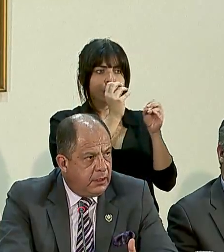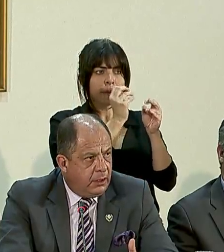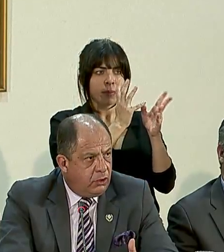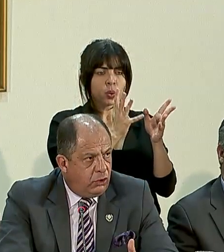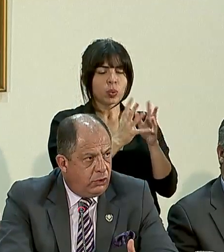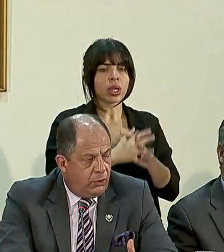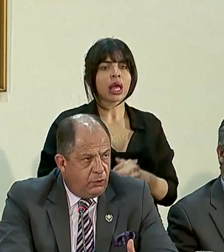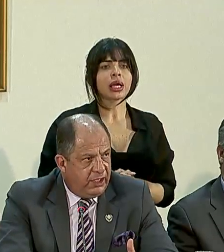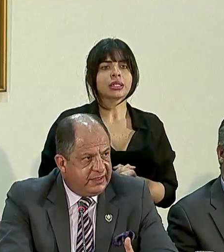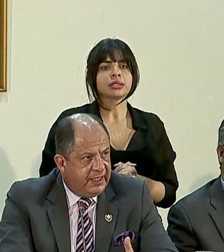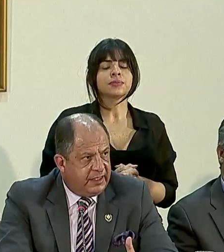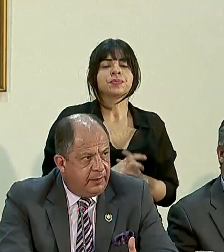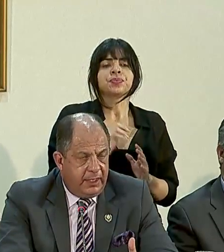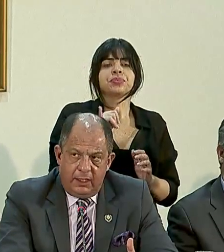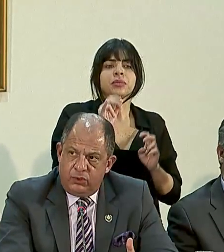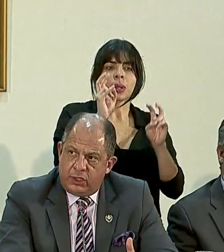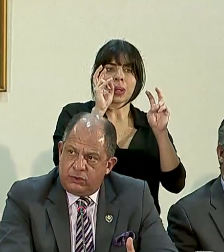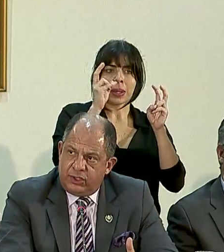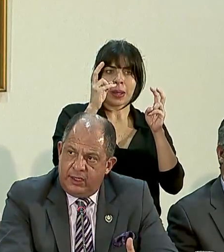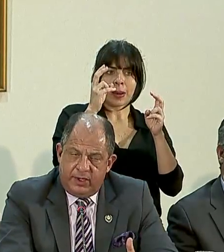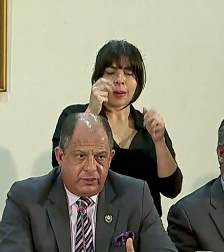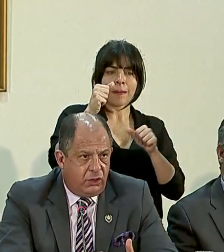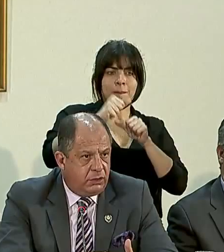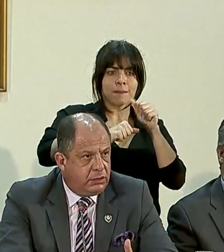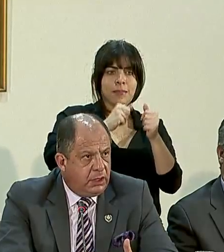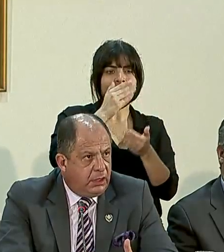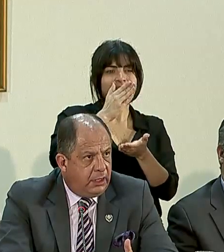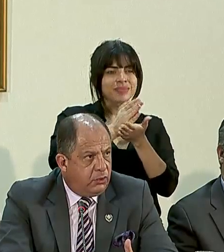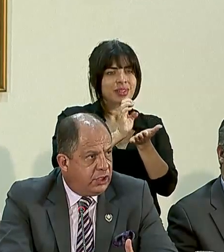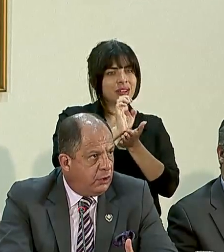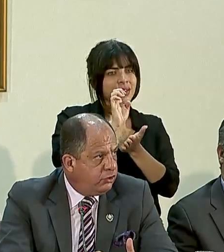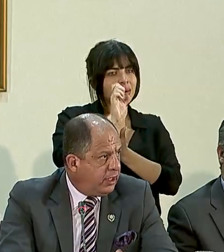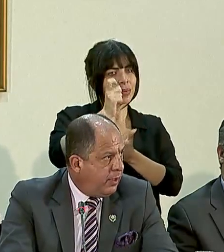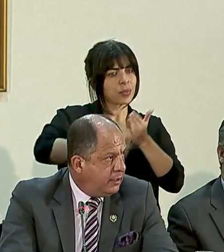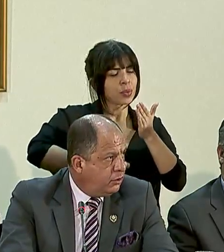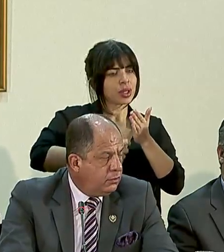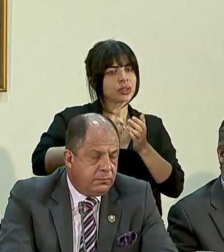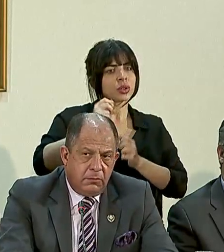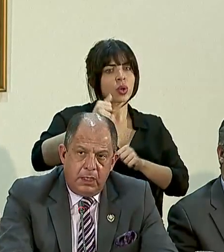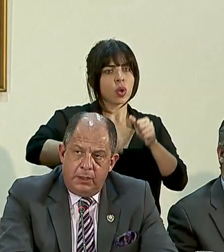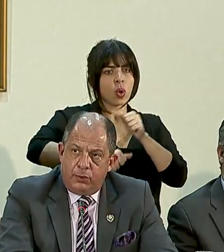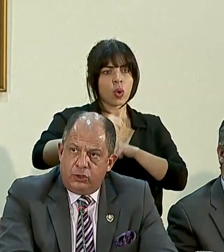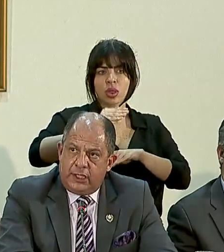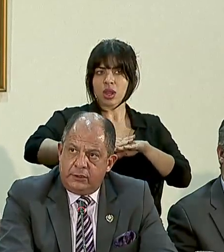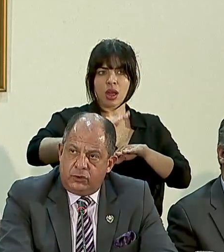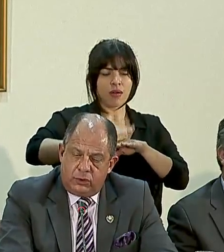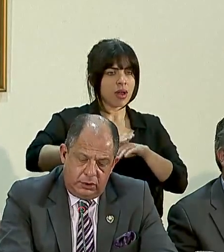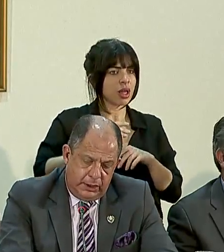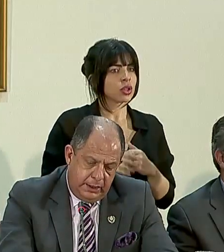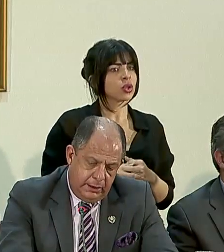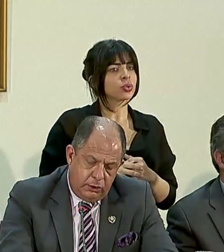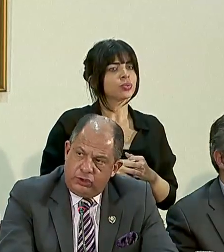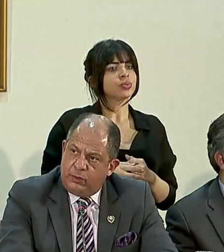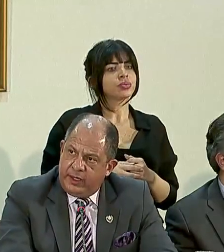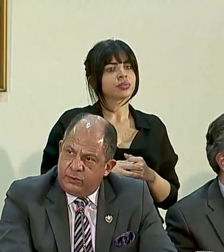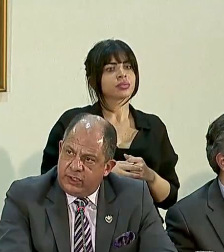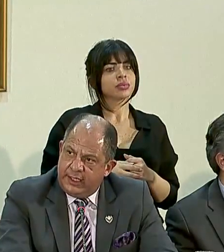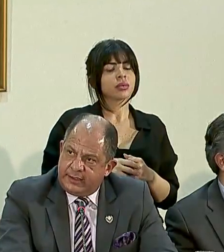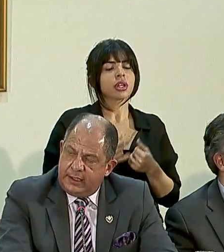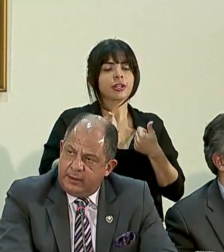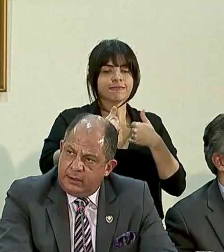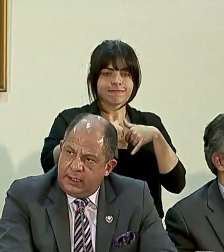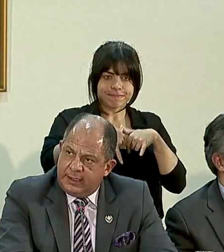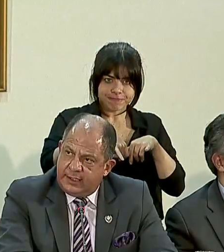públicas, como lo es en el tema de la lucha contra la evasión, la lucha contra el contrabando, y por lo tanto